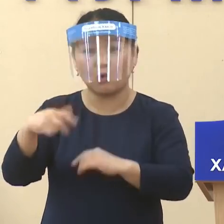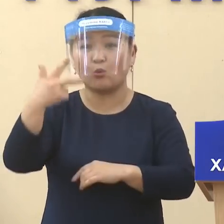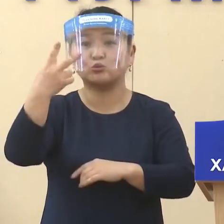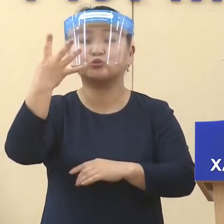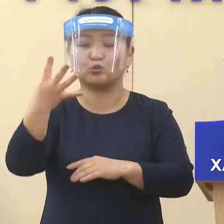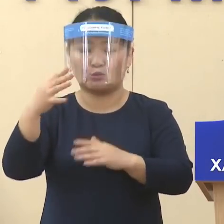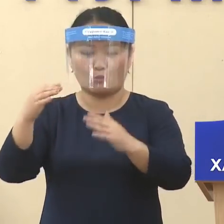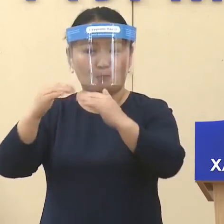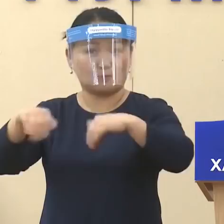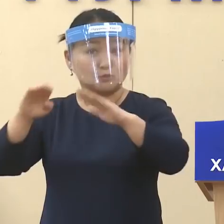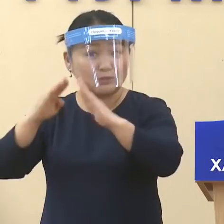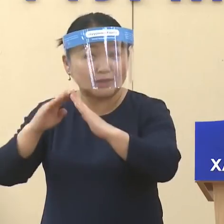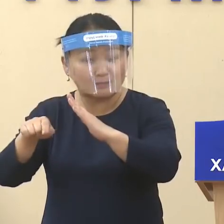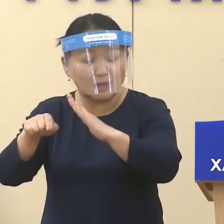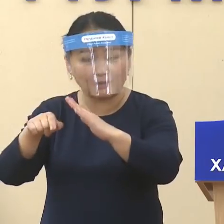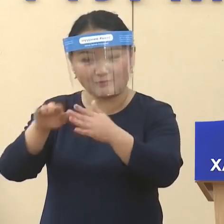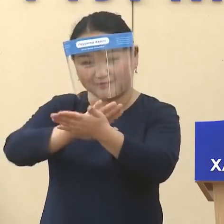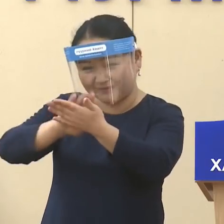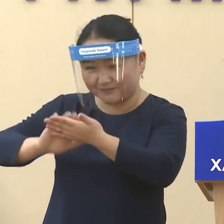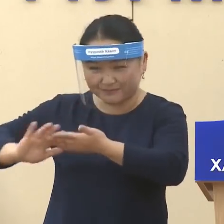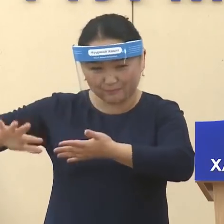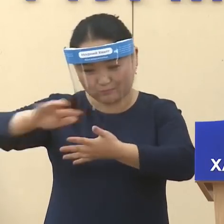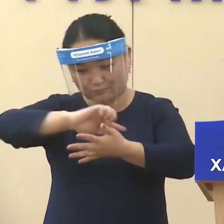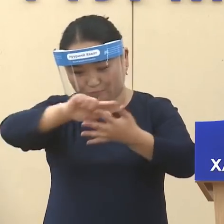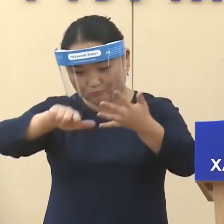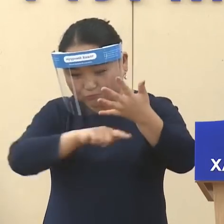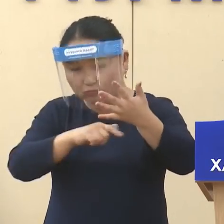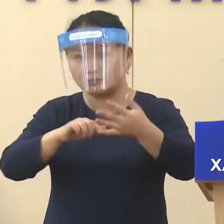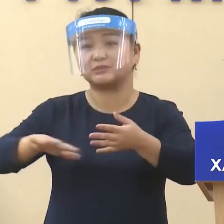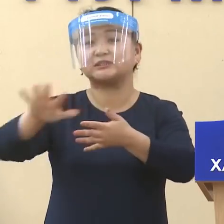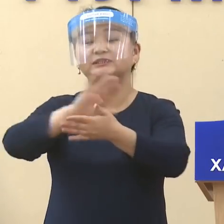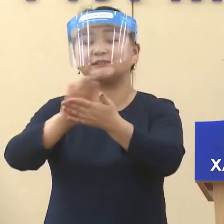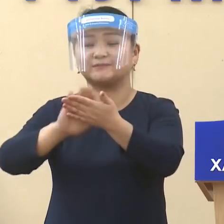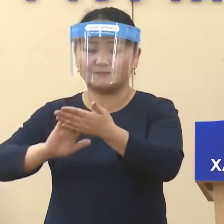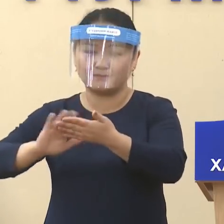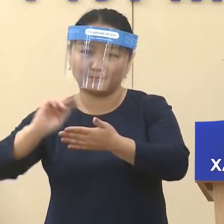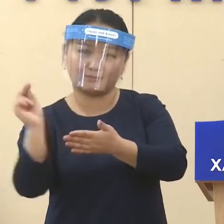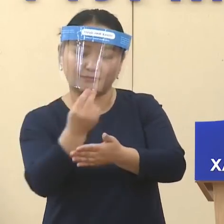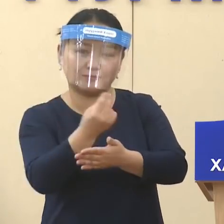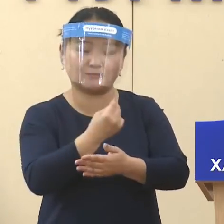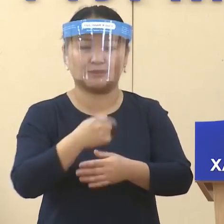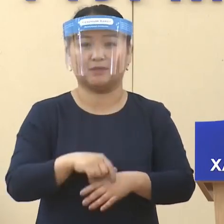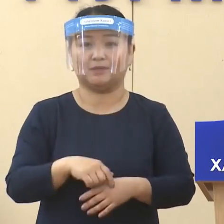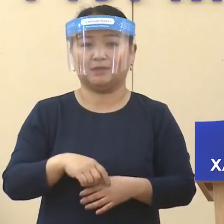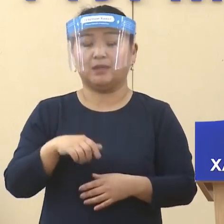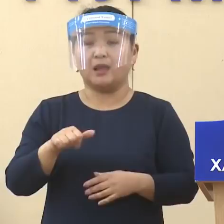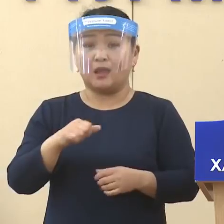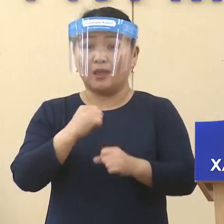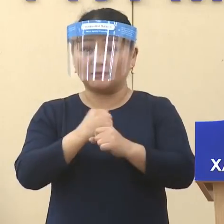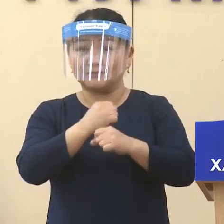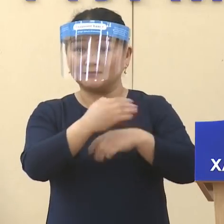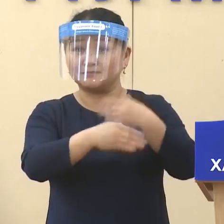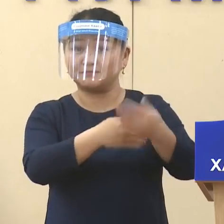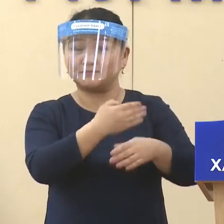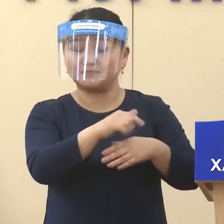За зөвхөн 5 сарын 1-ээс 14-ний хооронд гэхэд шуурхай арга хэмжээний баг